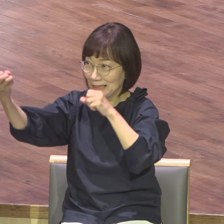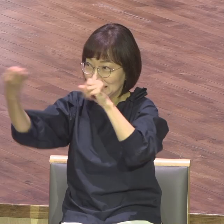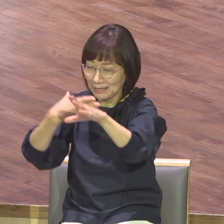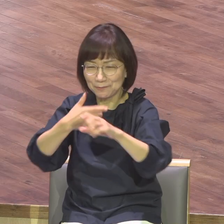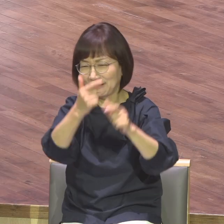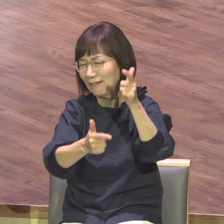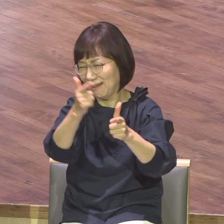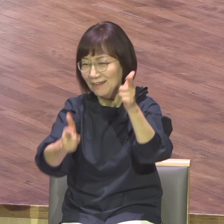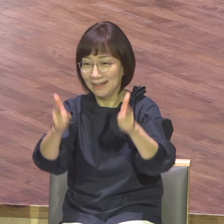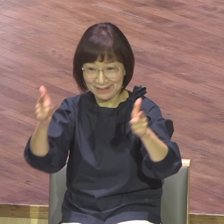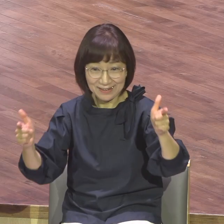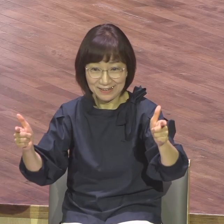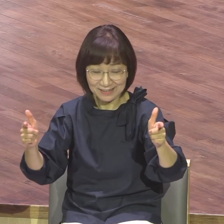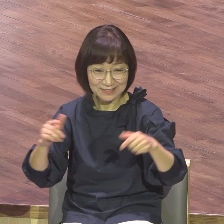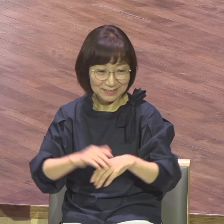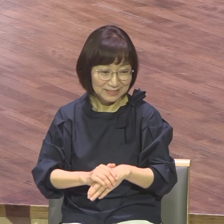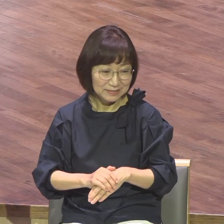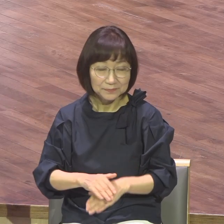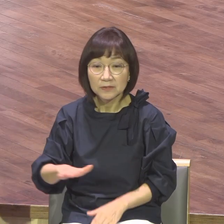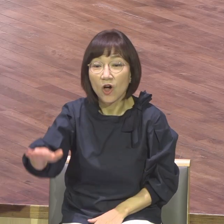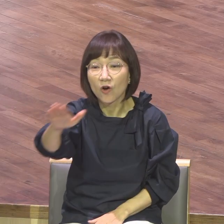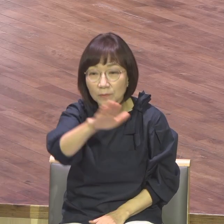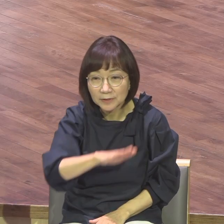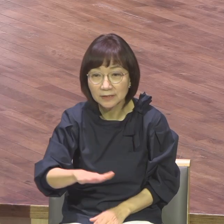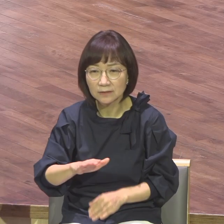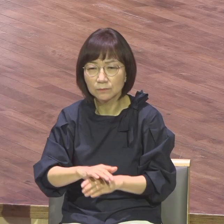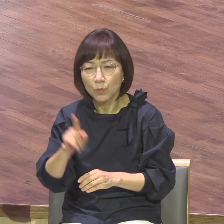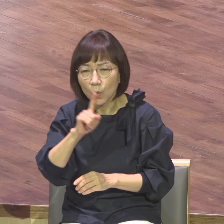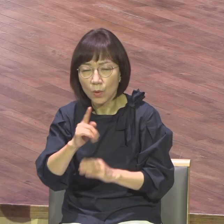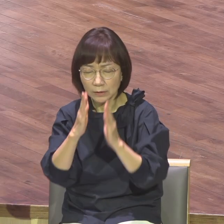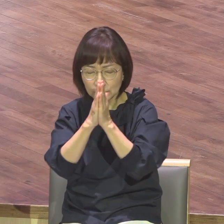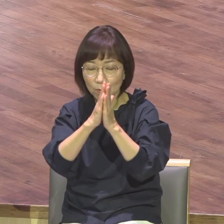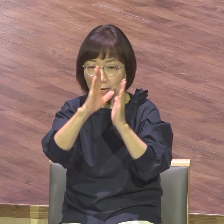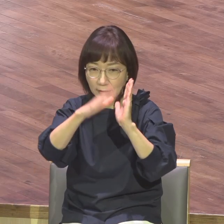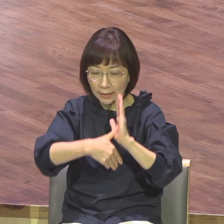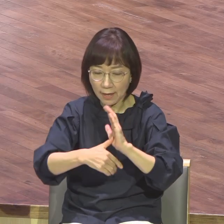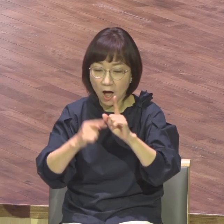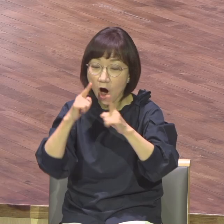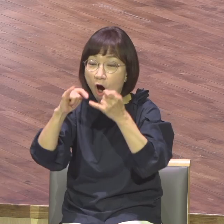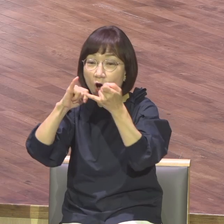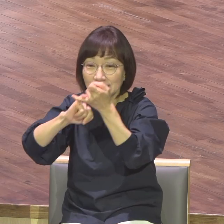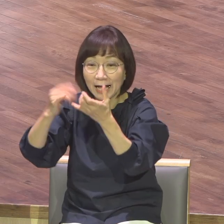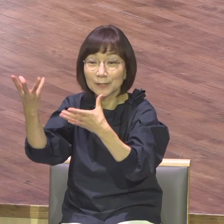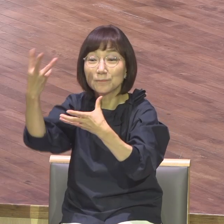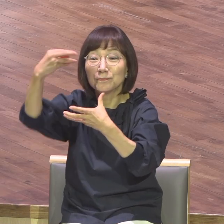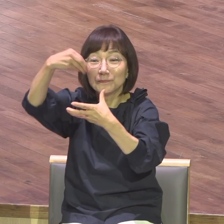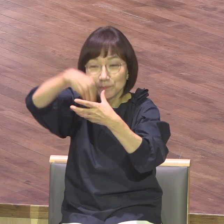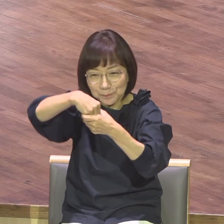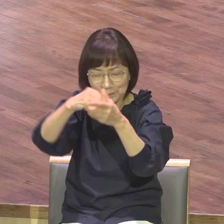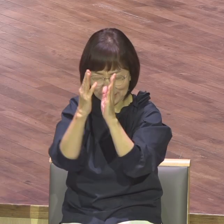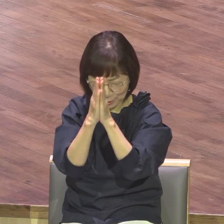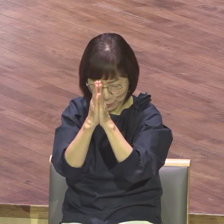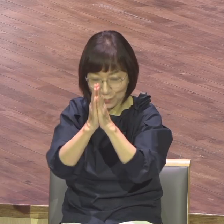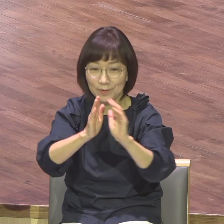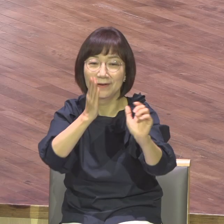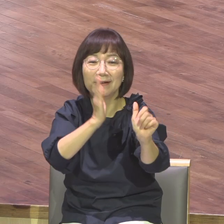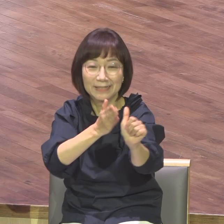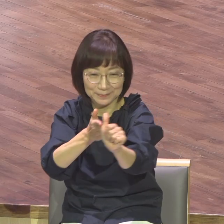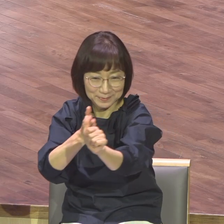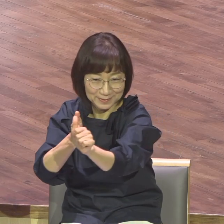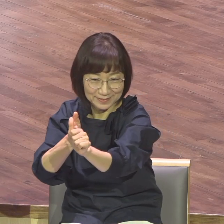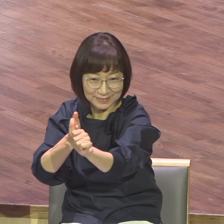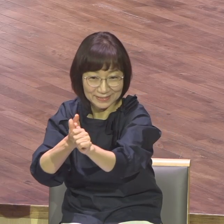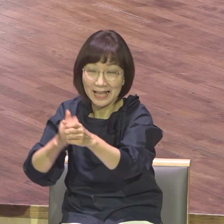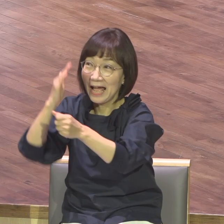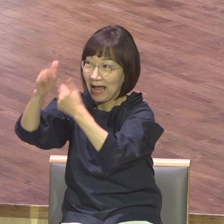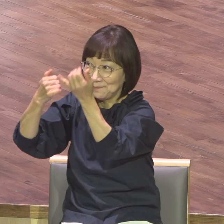우리 영계 모든 성도들 언약 기도하시기 바랍니다. 하나님이 원하는 기도, 하나님이 약속하신